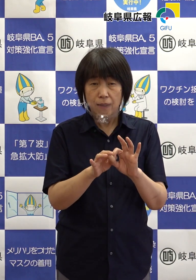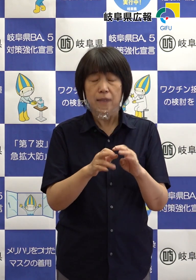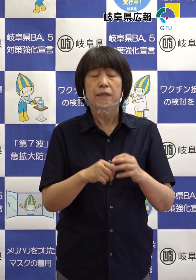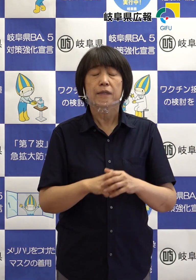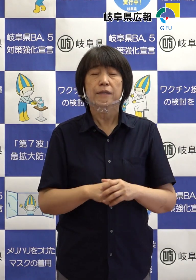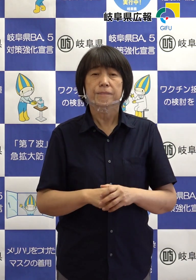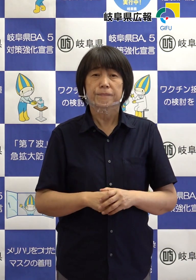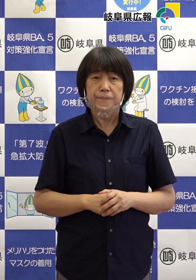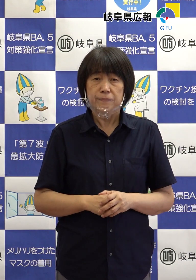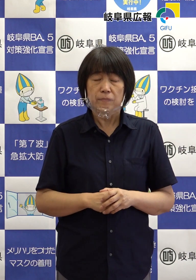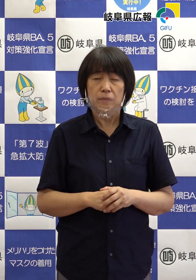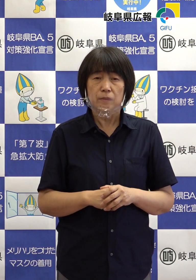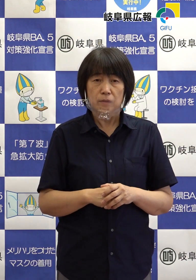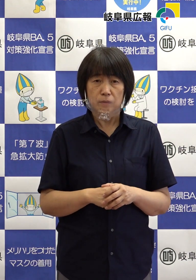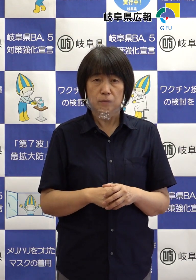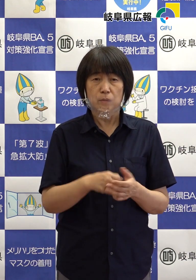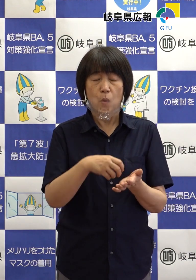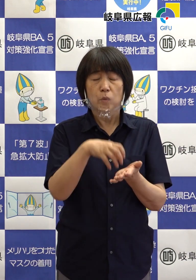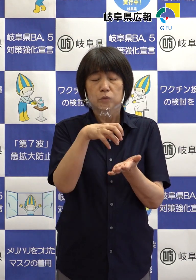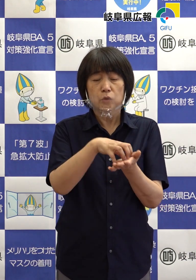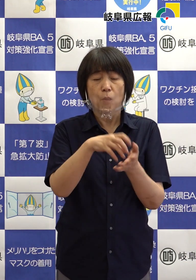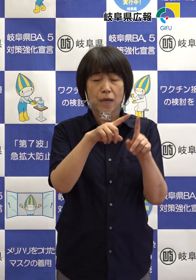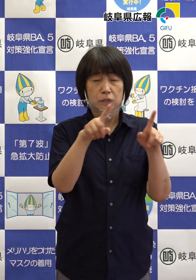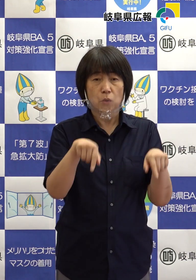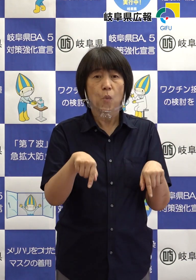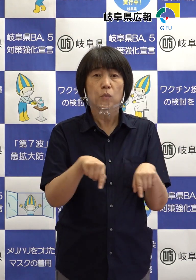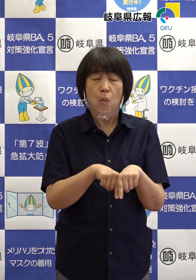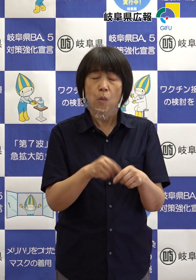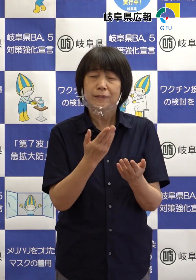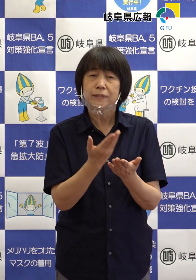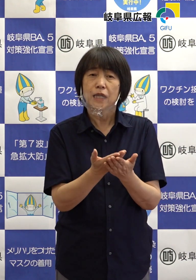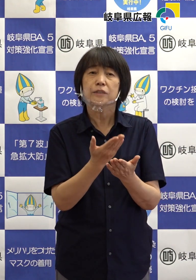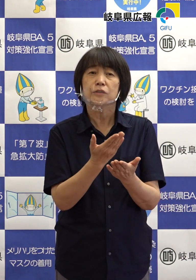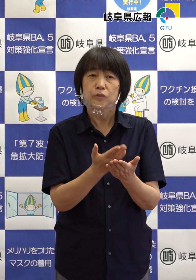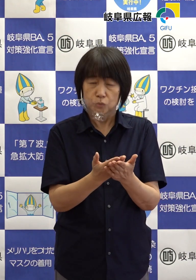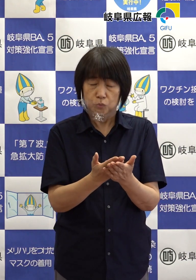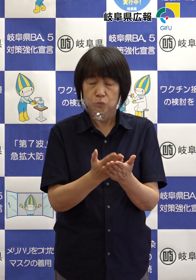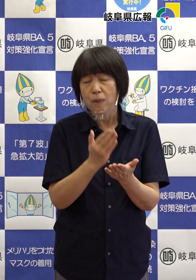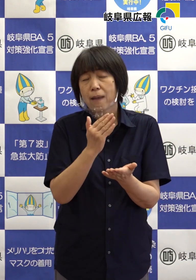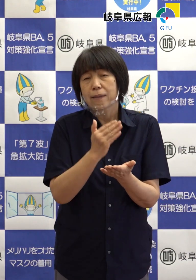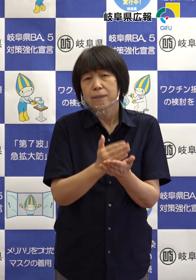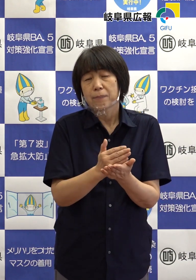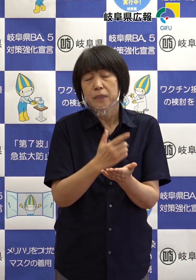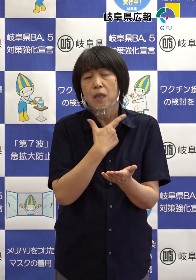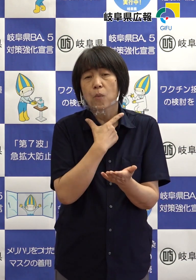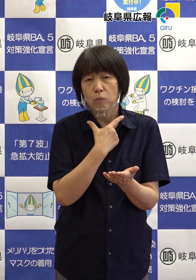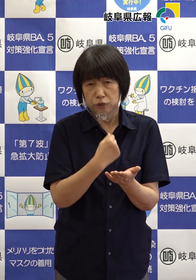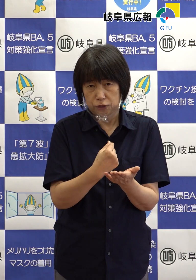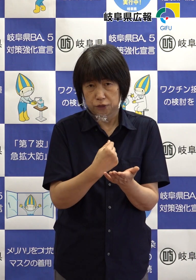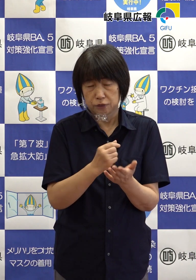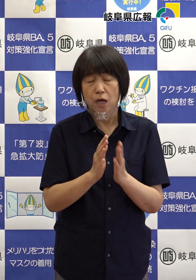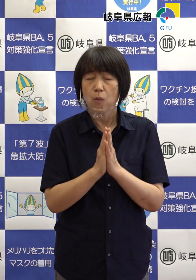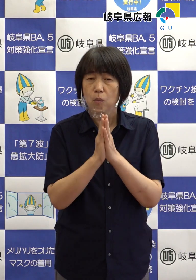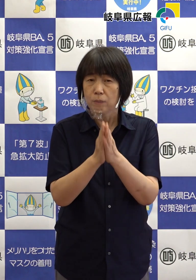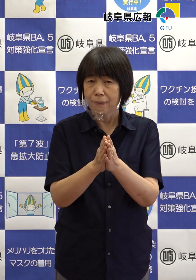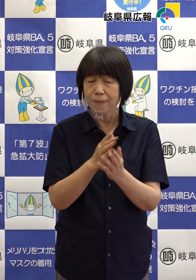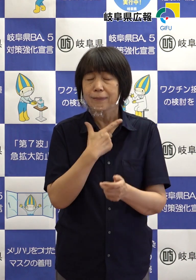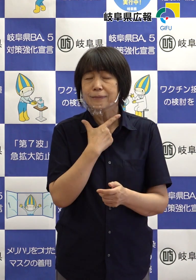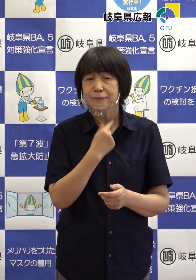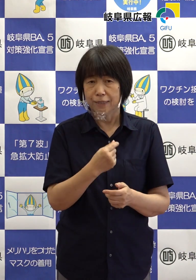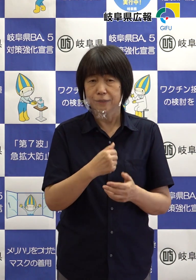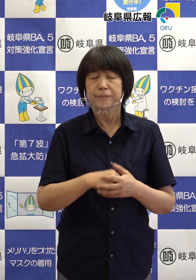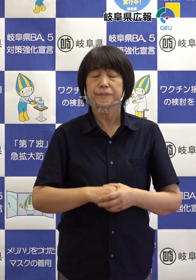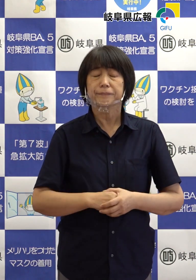検査証明書の提出は求めないともうそれぞれの職場の職員をですね足をしていただくと